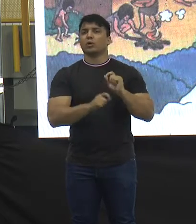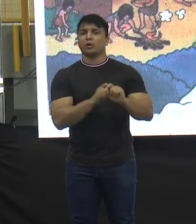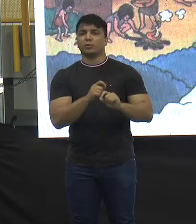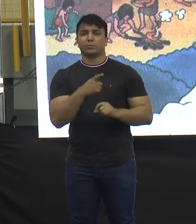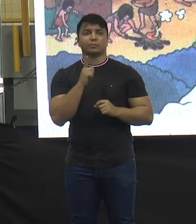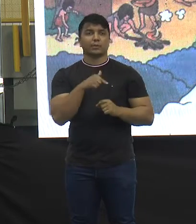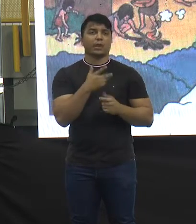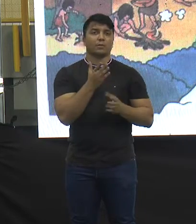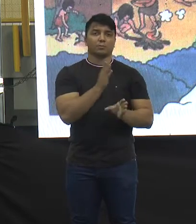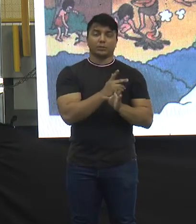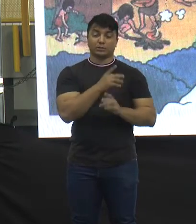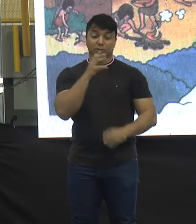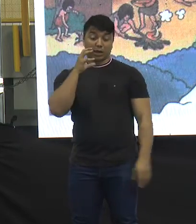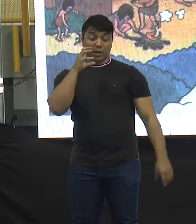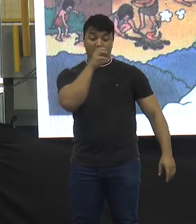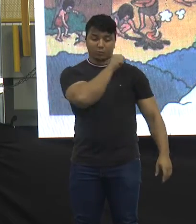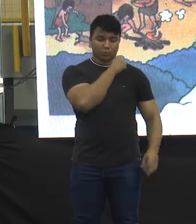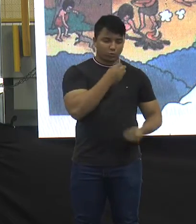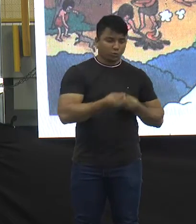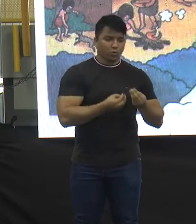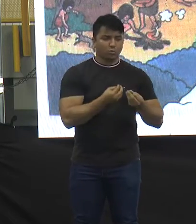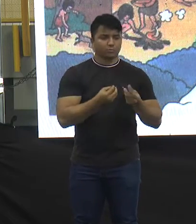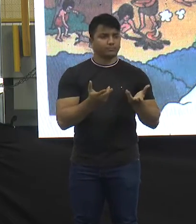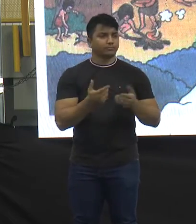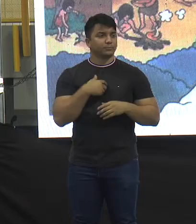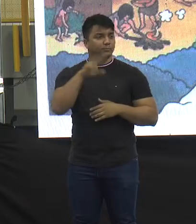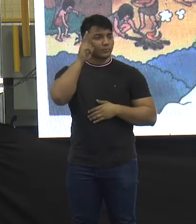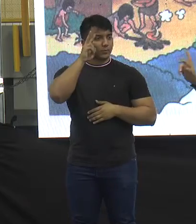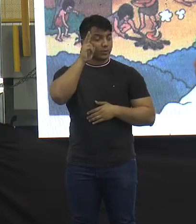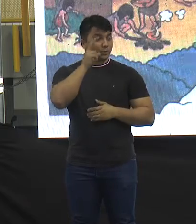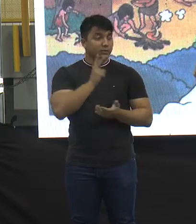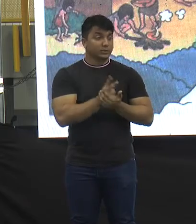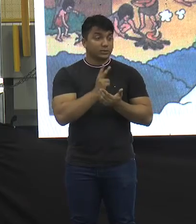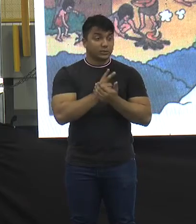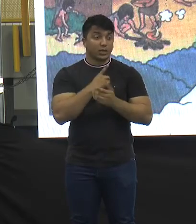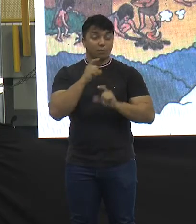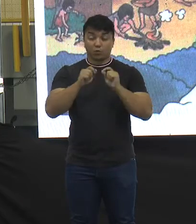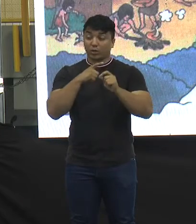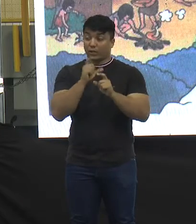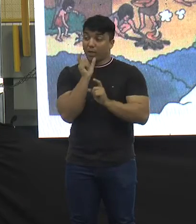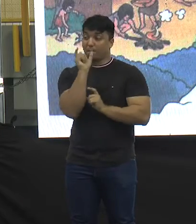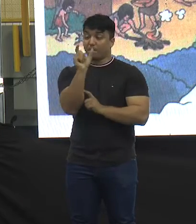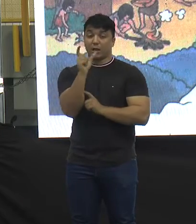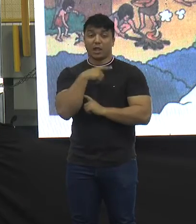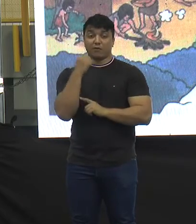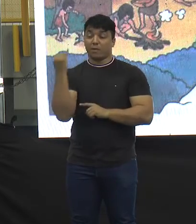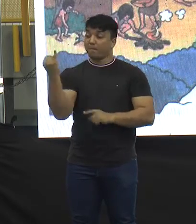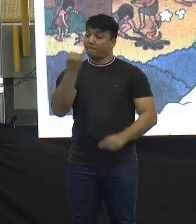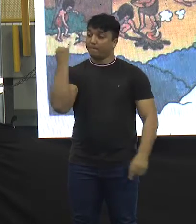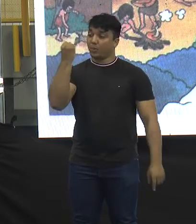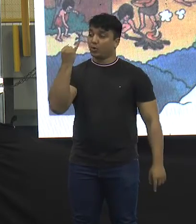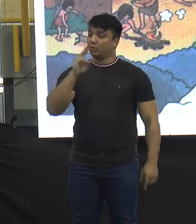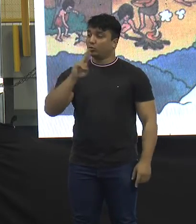de forma eficiente? Lembra sempre disso. Lembra de uma palavra